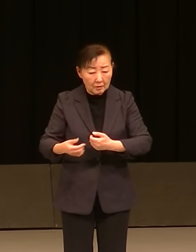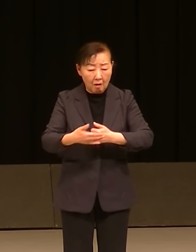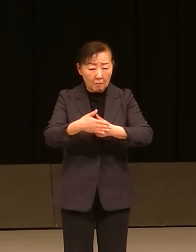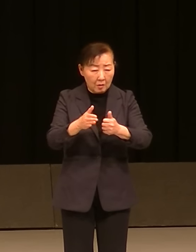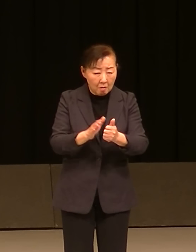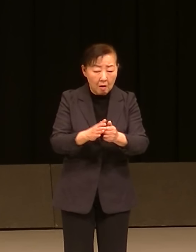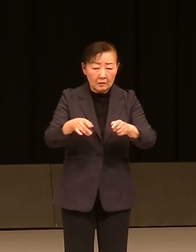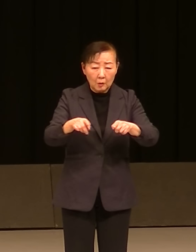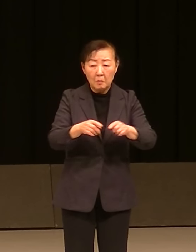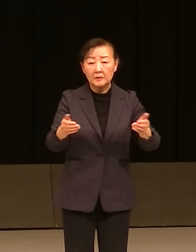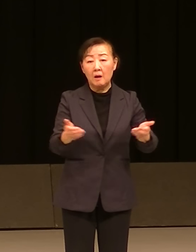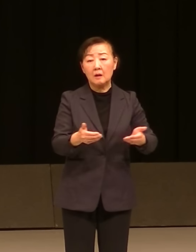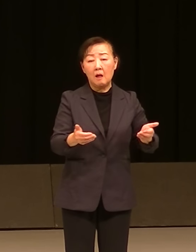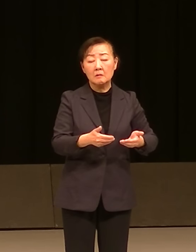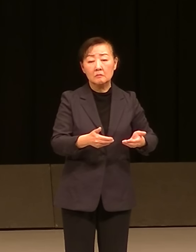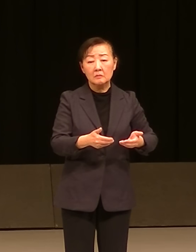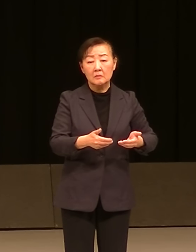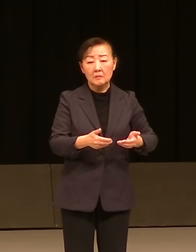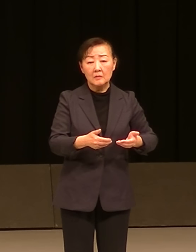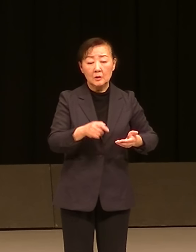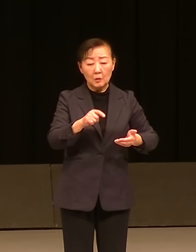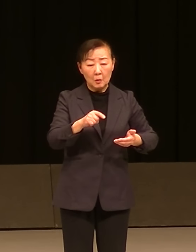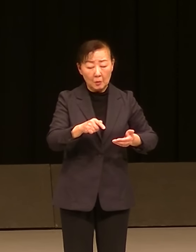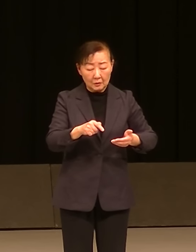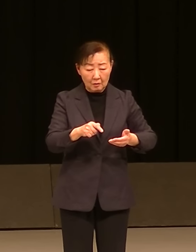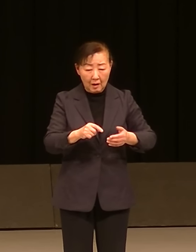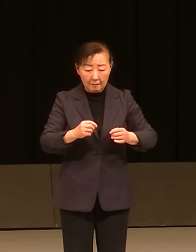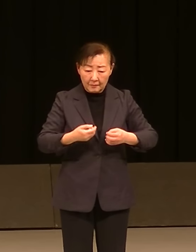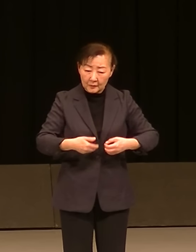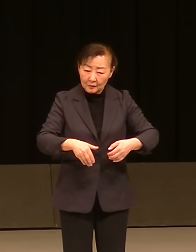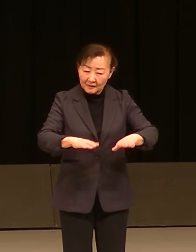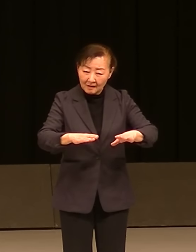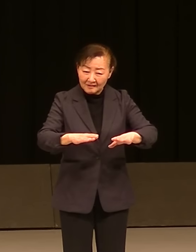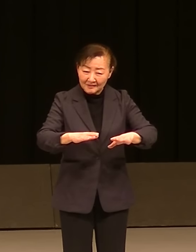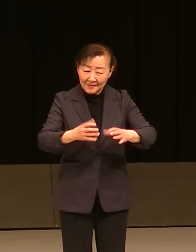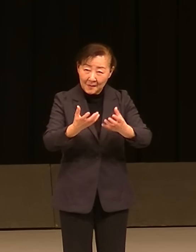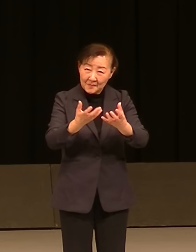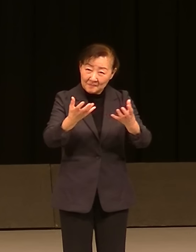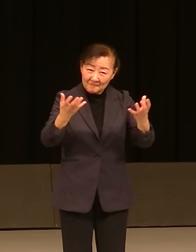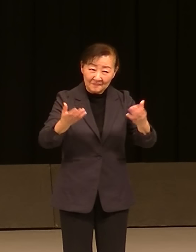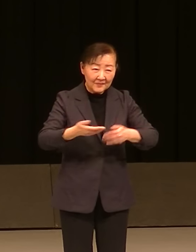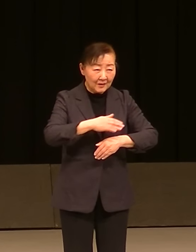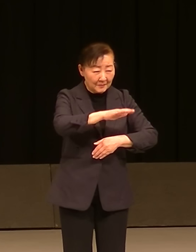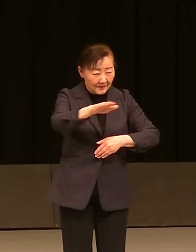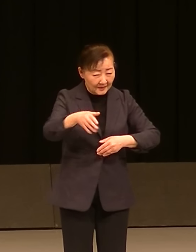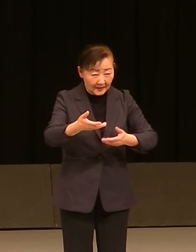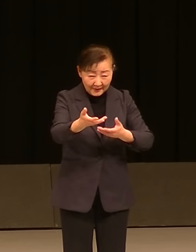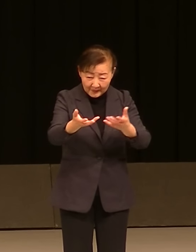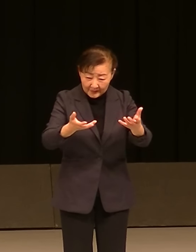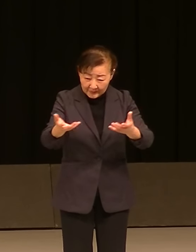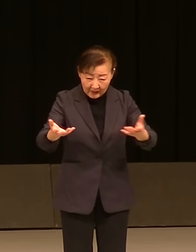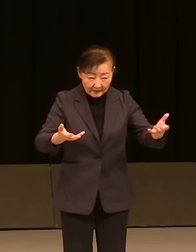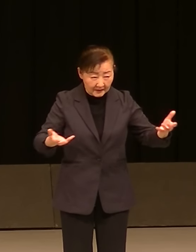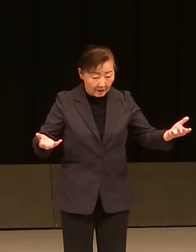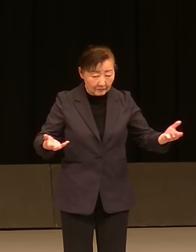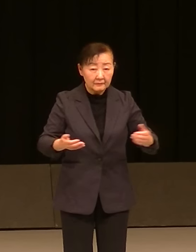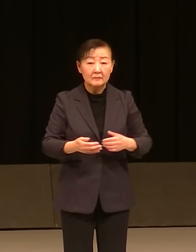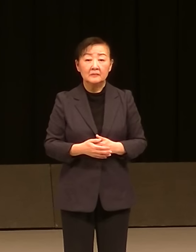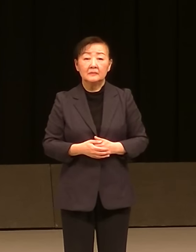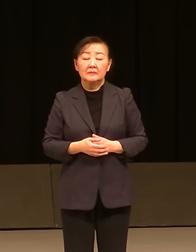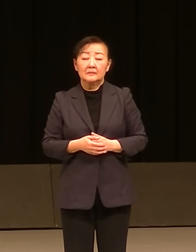同共に働く、そのことが生み出す、果実をみんなで分かち合うと、こういうふ